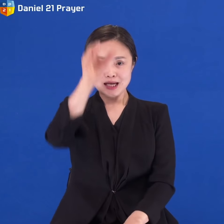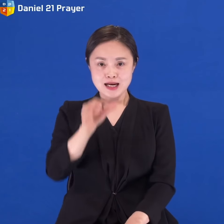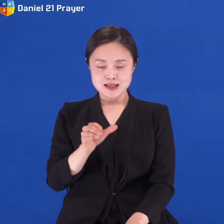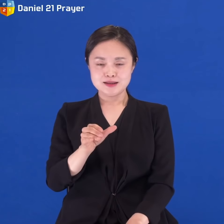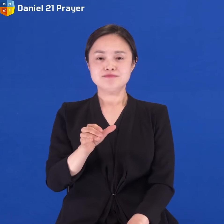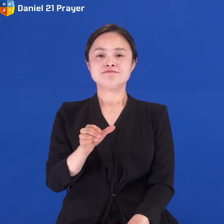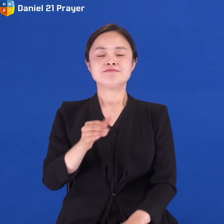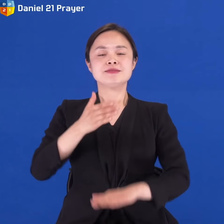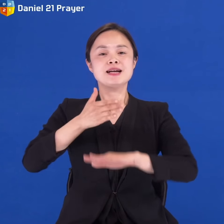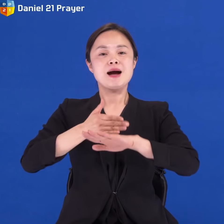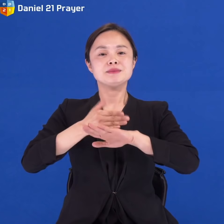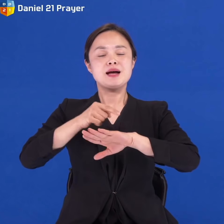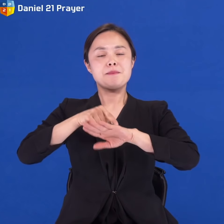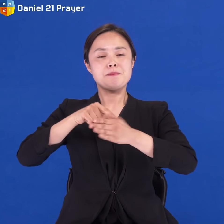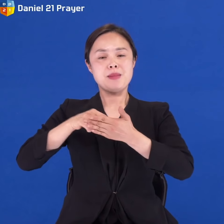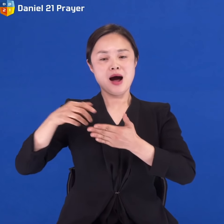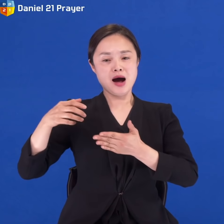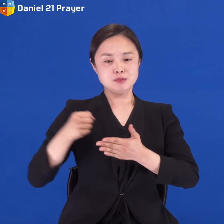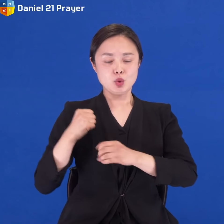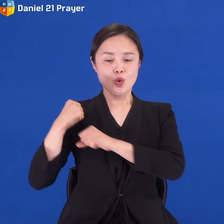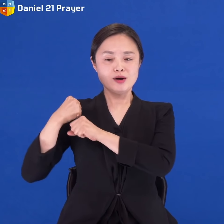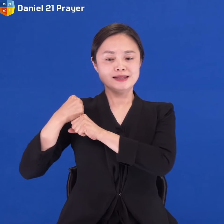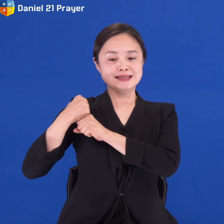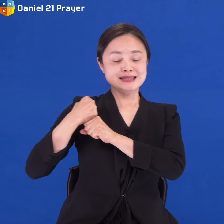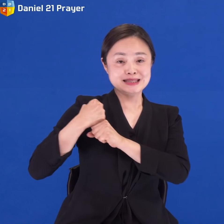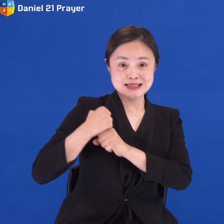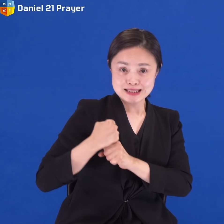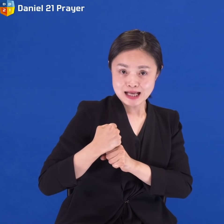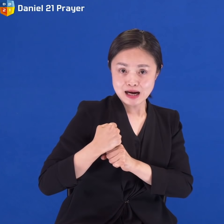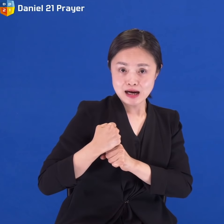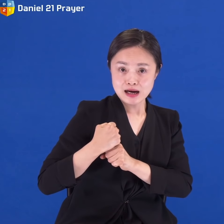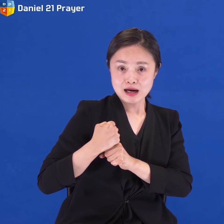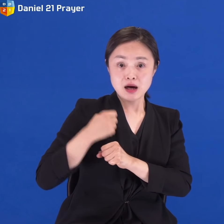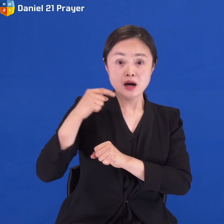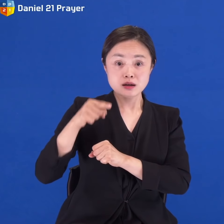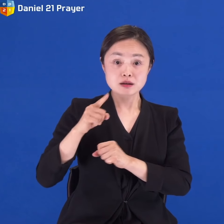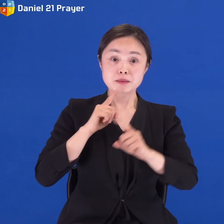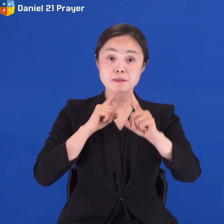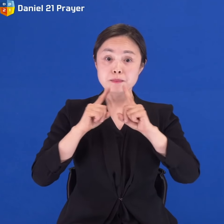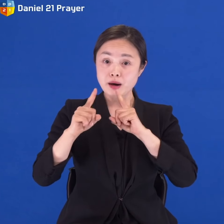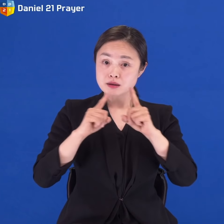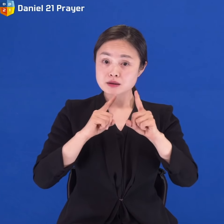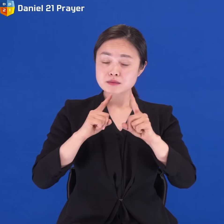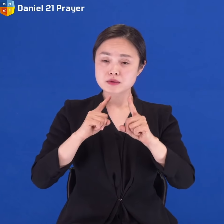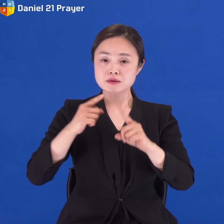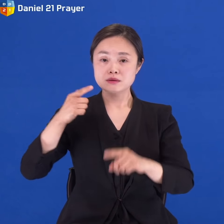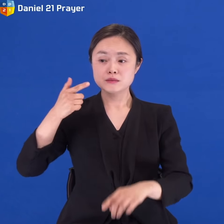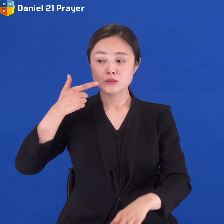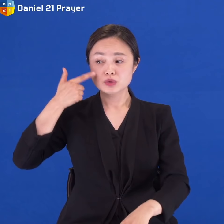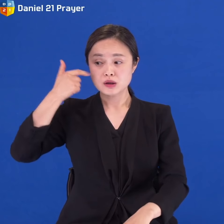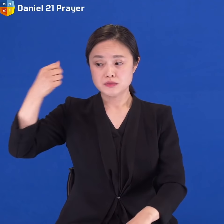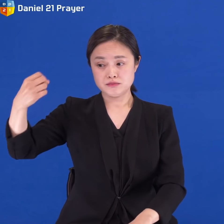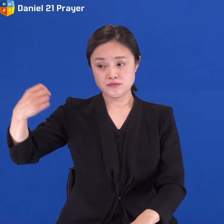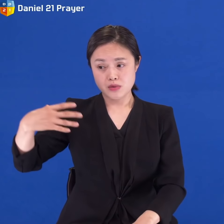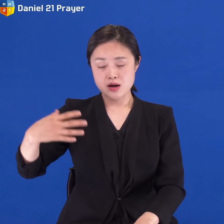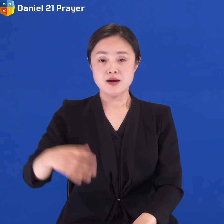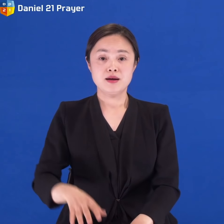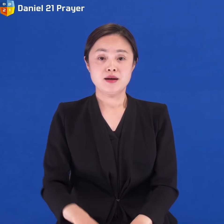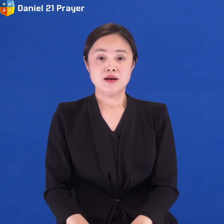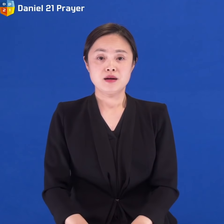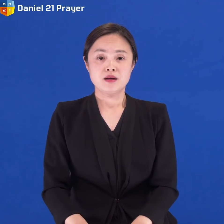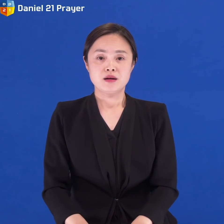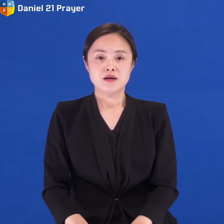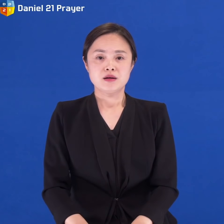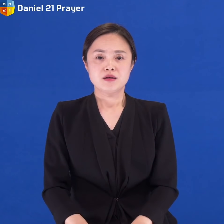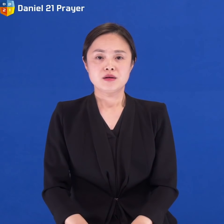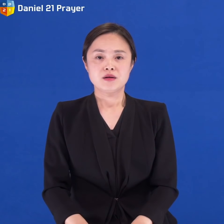이렇게 그냥 아무 생각하신 것 같지 않는 상태로 얘기를 했습니다. 그럴 때 제가 속으로 올게